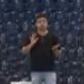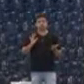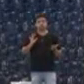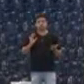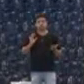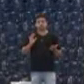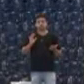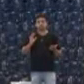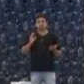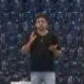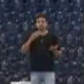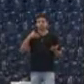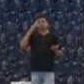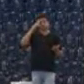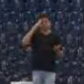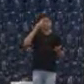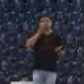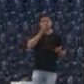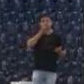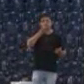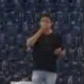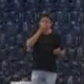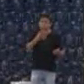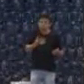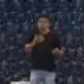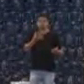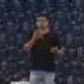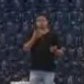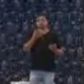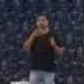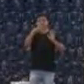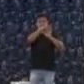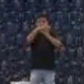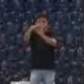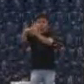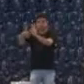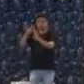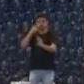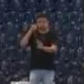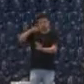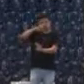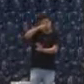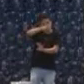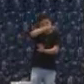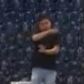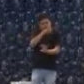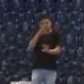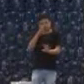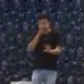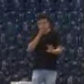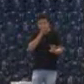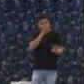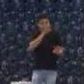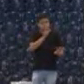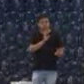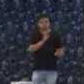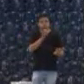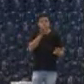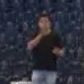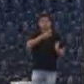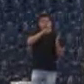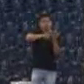para se tornar um pouco eo analista de textos se tornar um bom